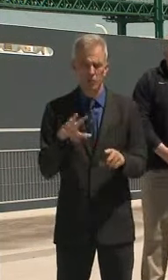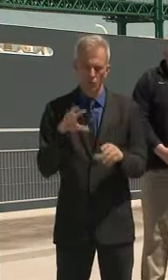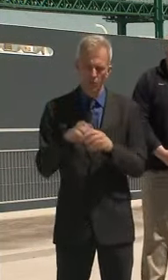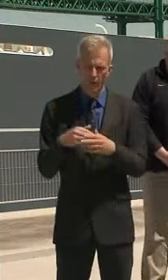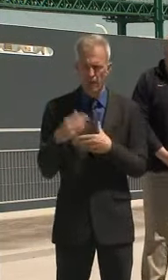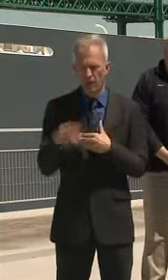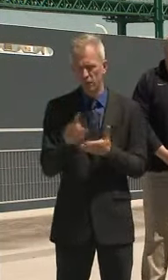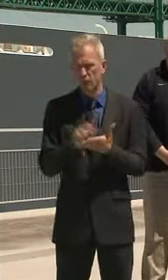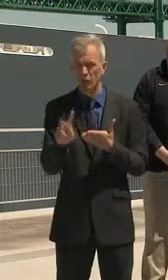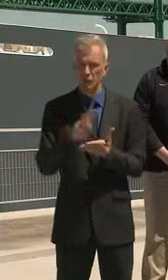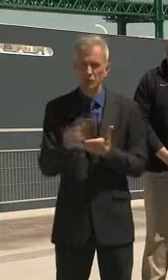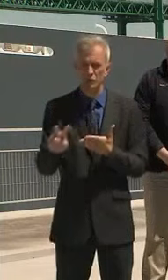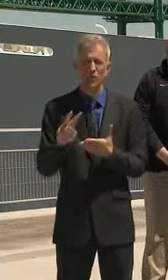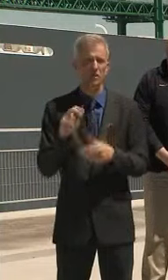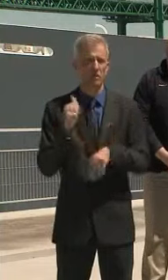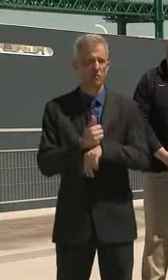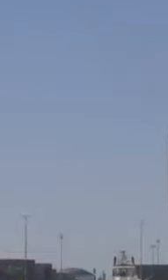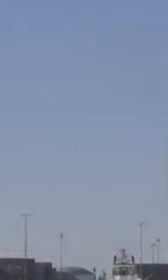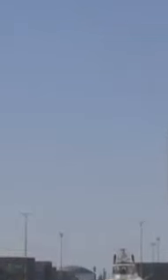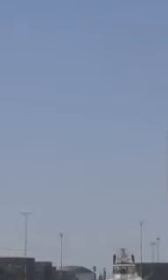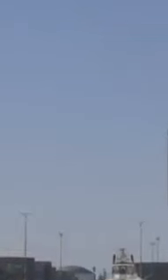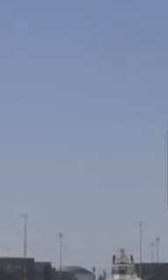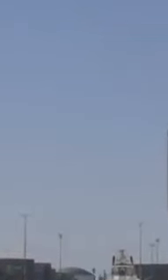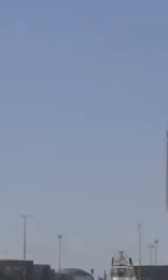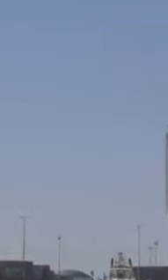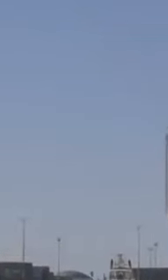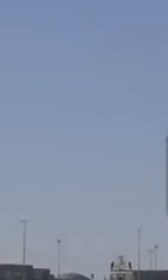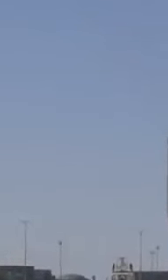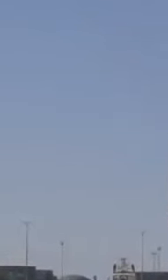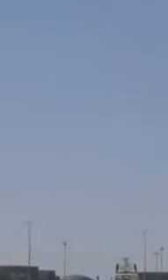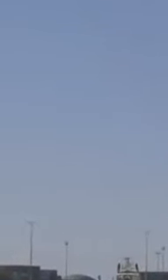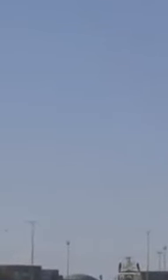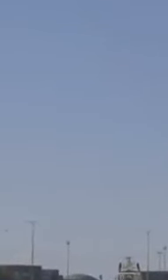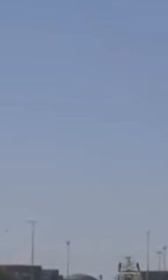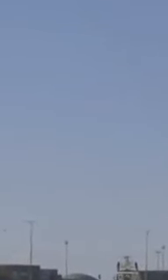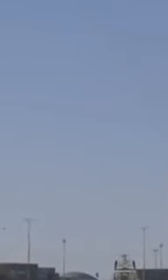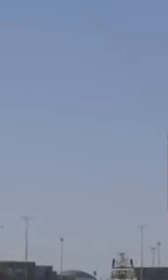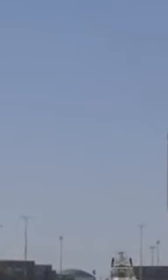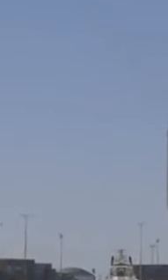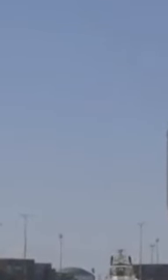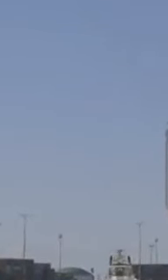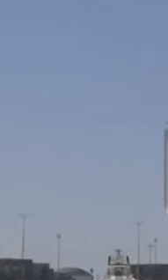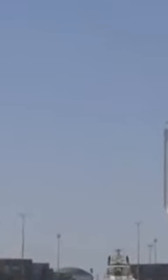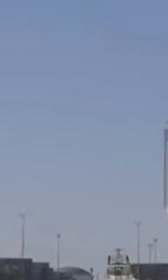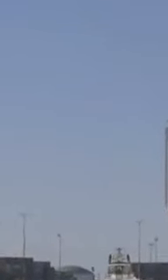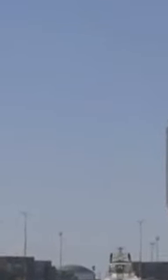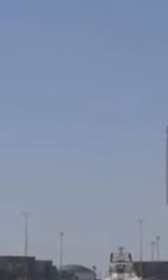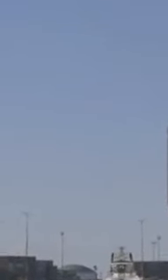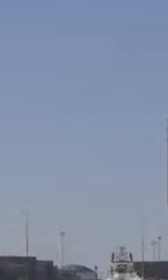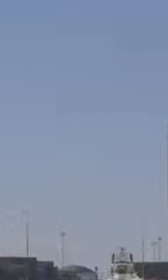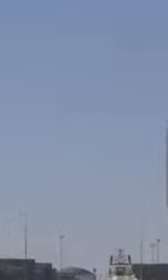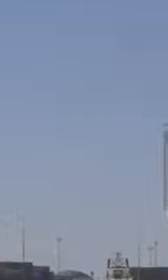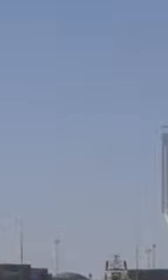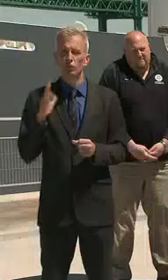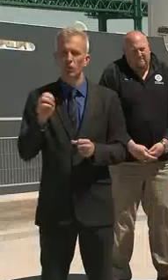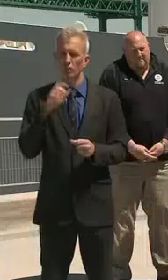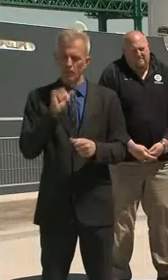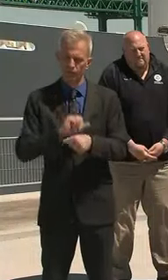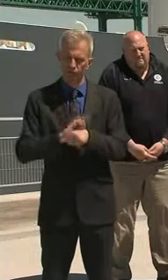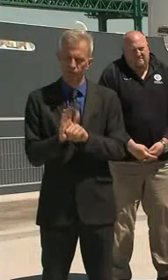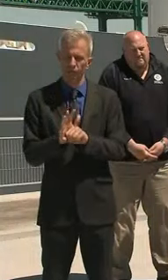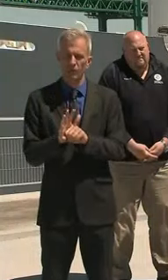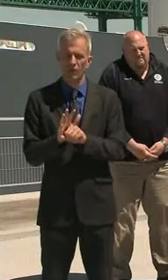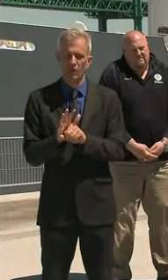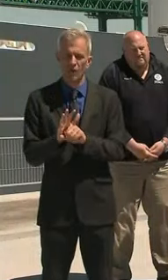para prepararnos para el auge que queremos que está forjando se en esta próxima semana o dos en base a